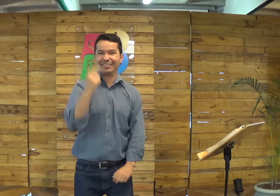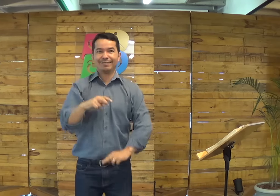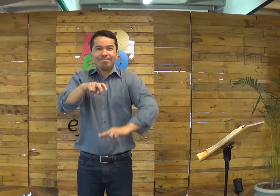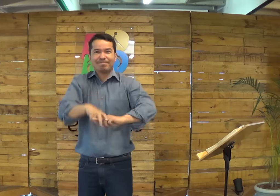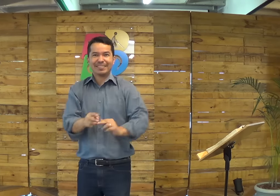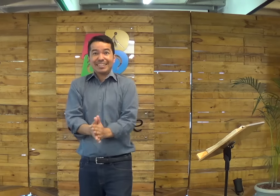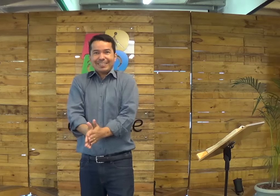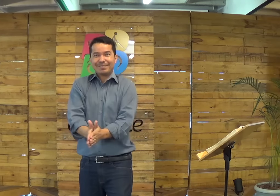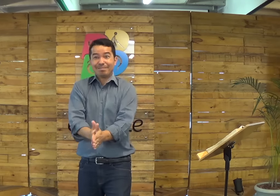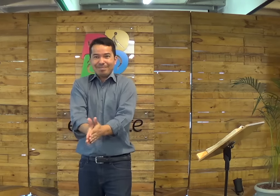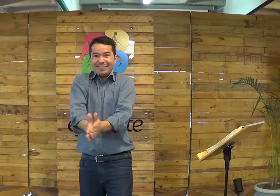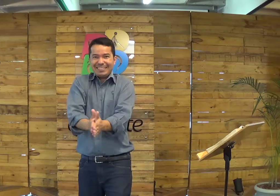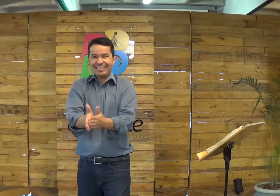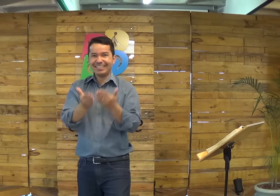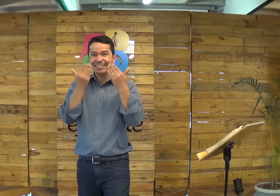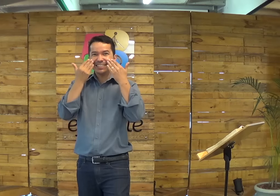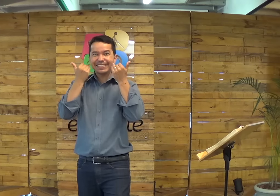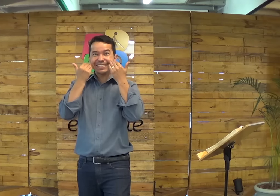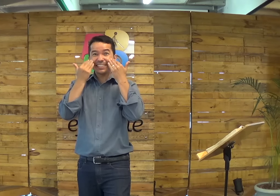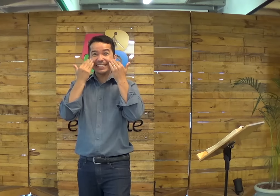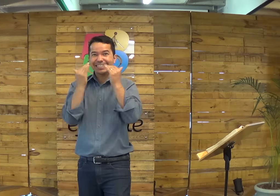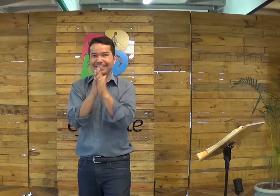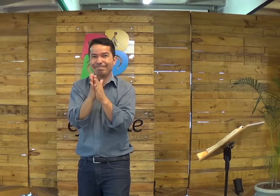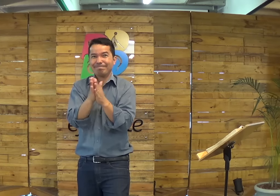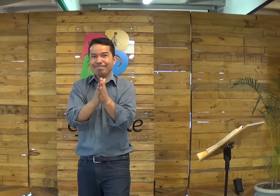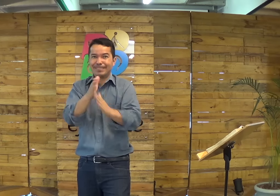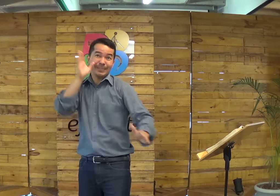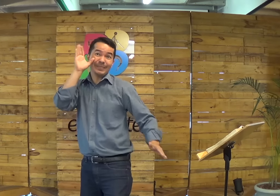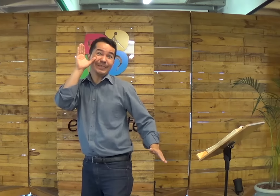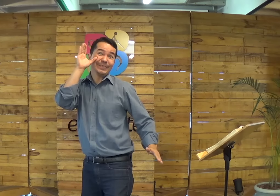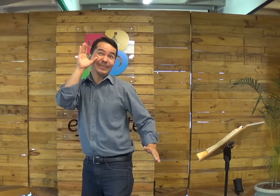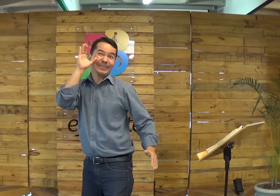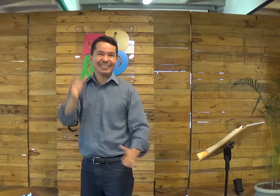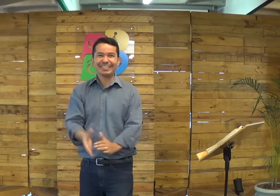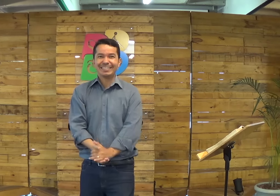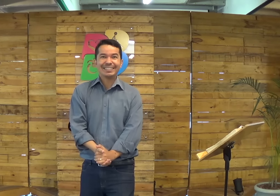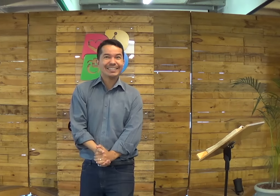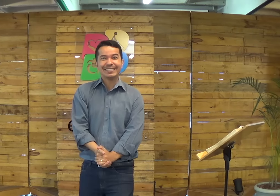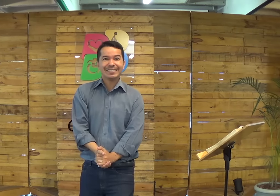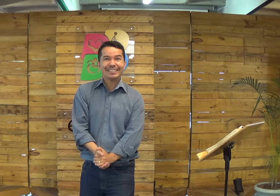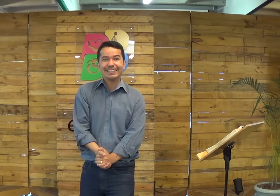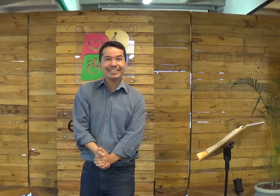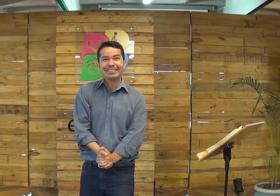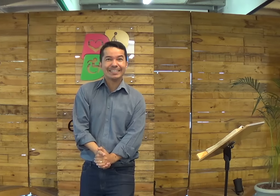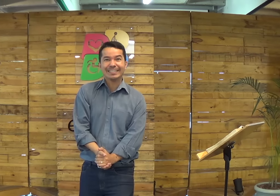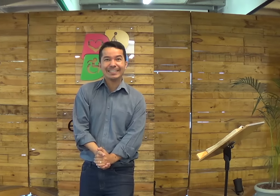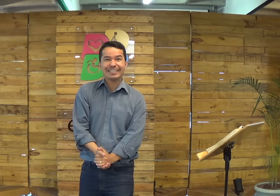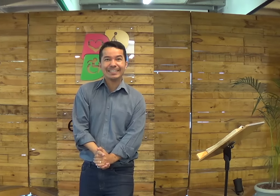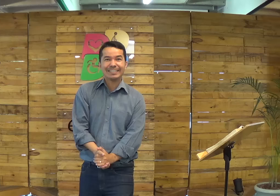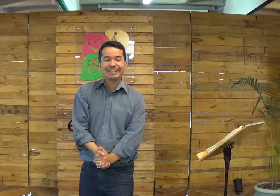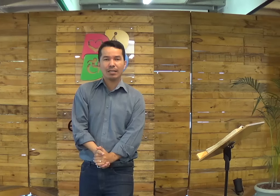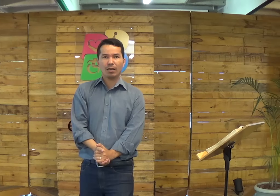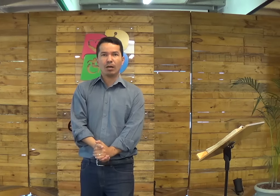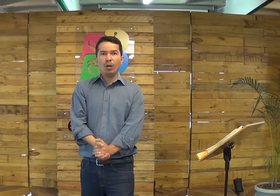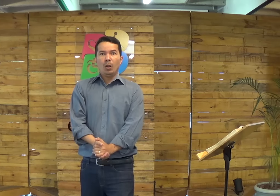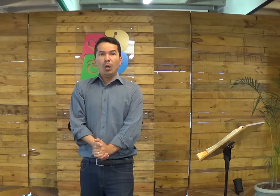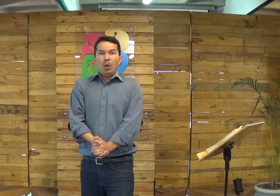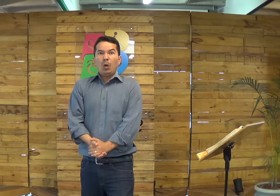ai eu vou assistir o culto de novo aí eu vou aprender eu vou aprender Nossa tô curioso para ver o que que que que a Don vai falar hoje